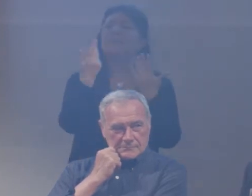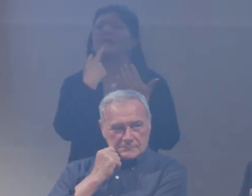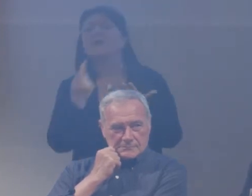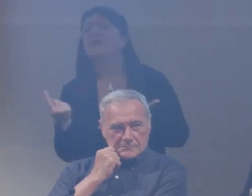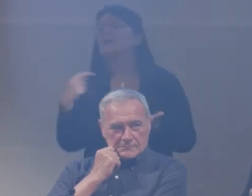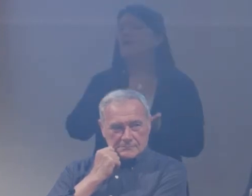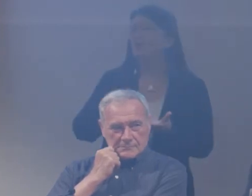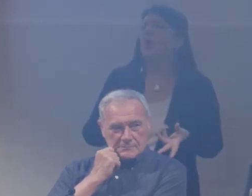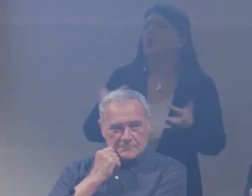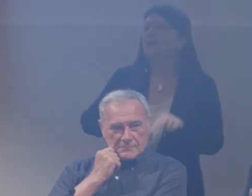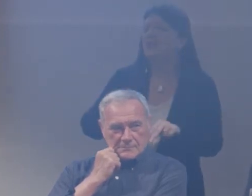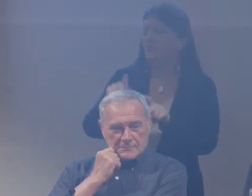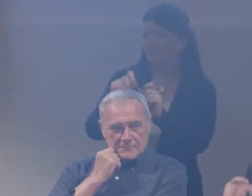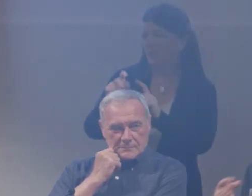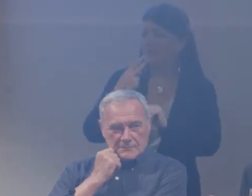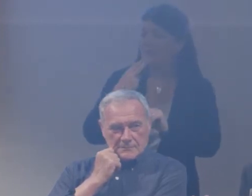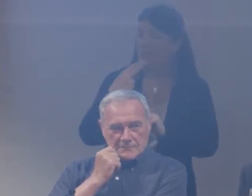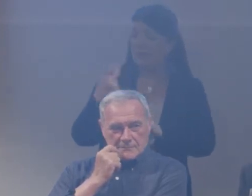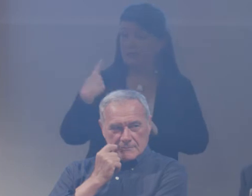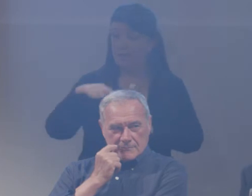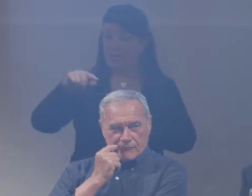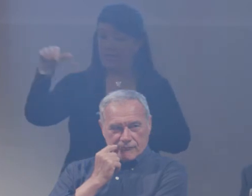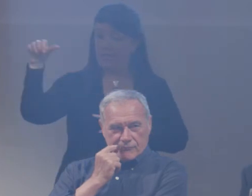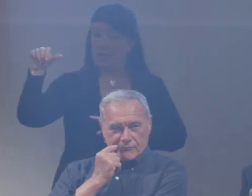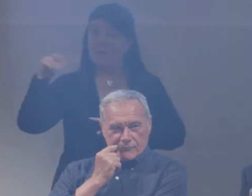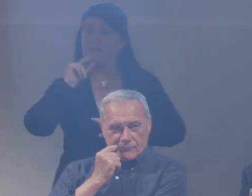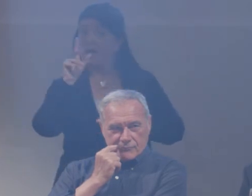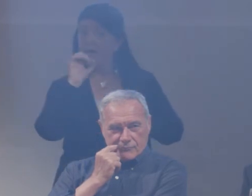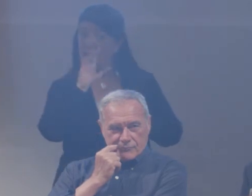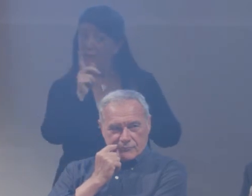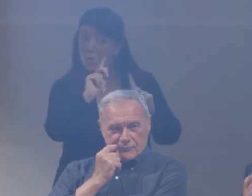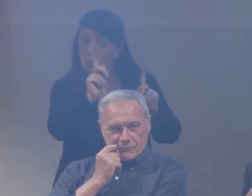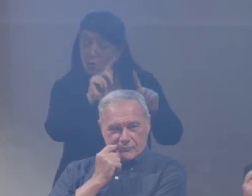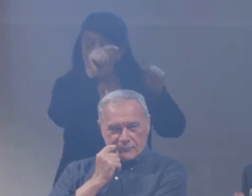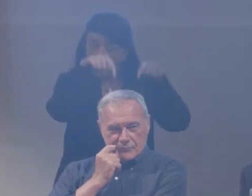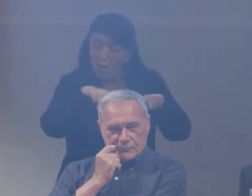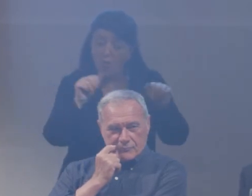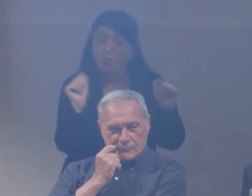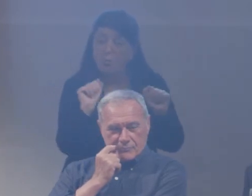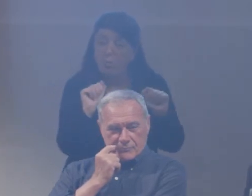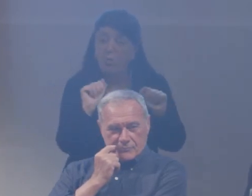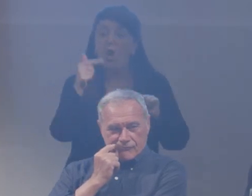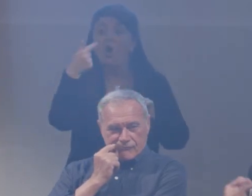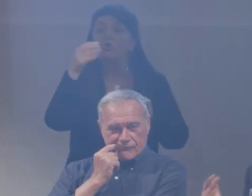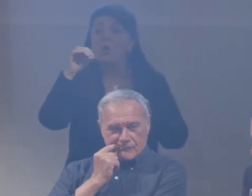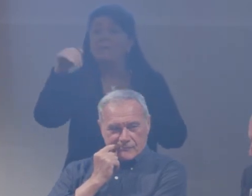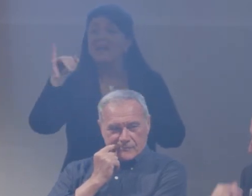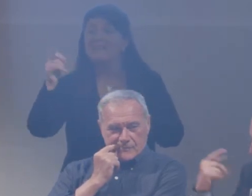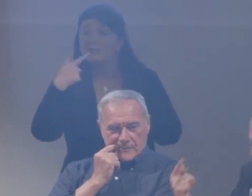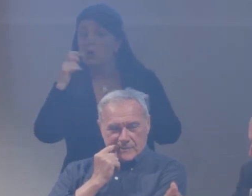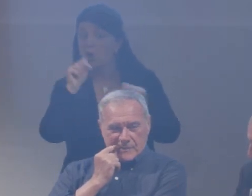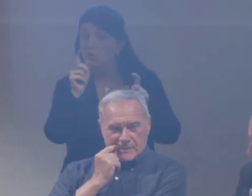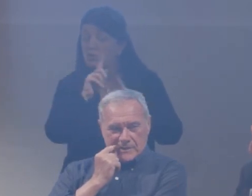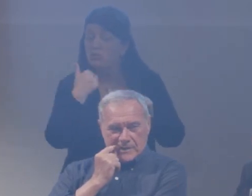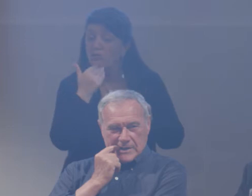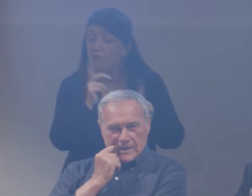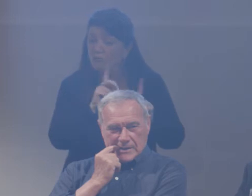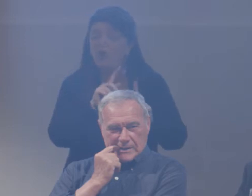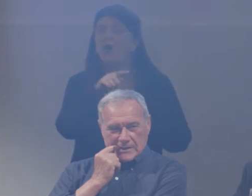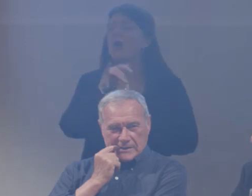sigarette. Ninuzzo, non puoi venire a vendere le sigarette perché Don Masino non vuole. L'indomani di